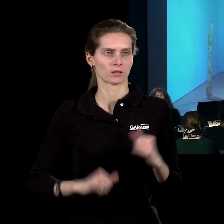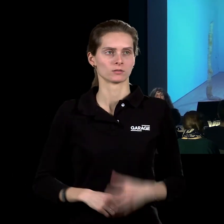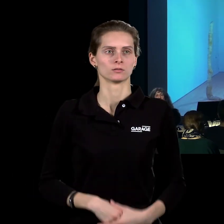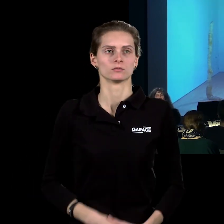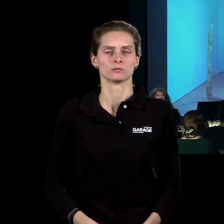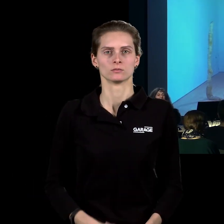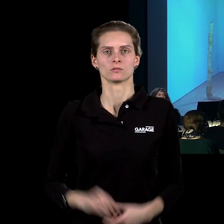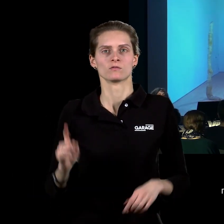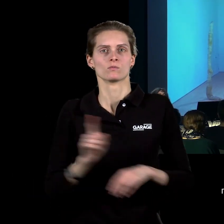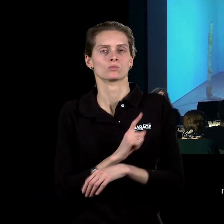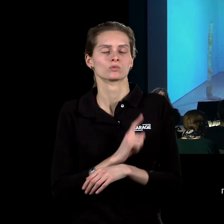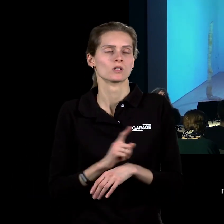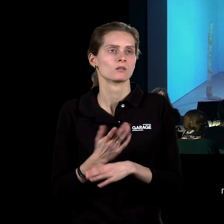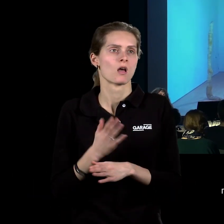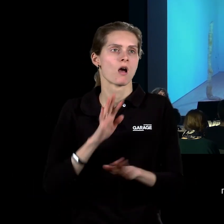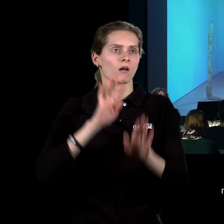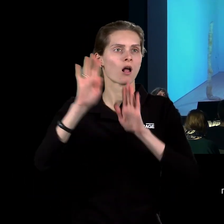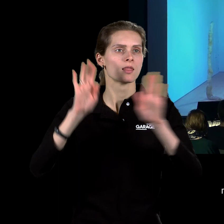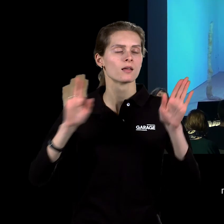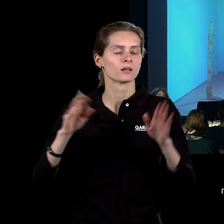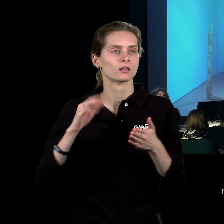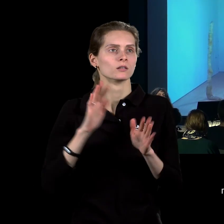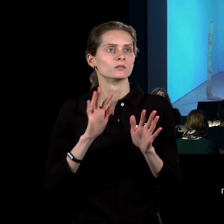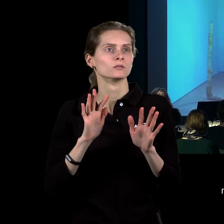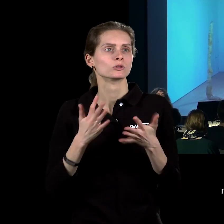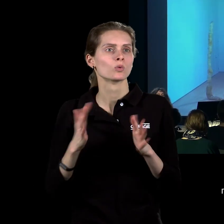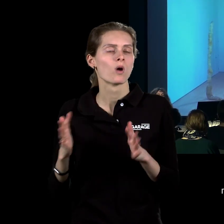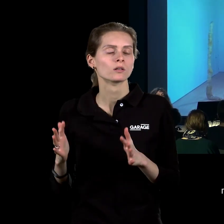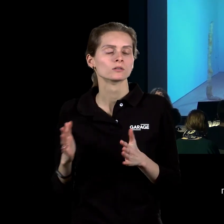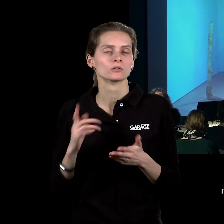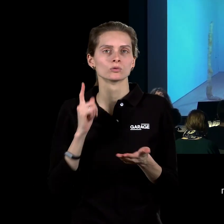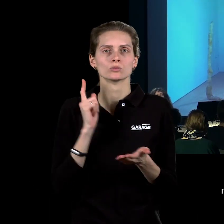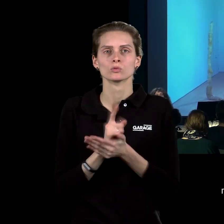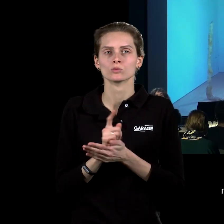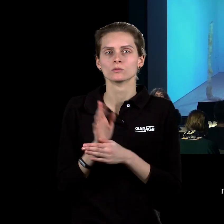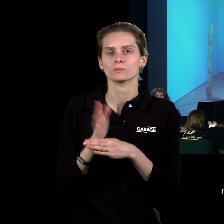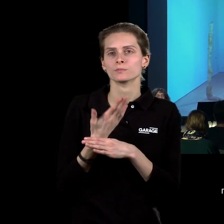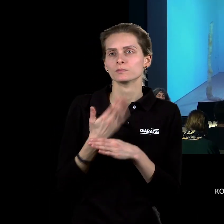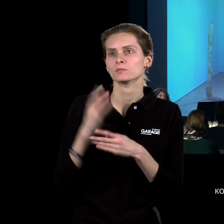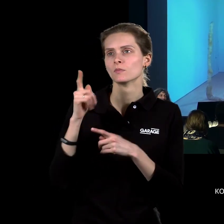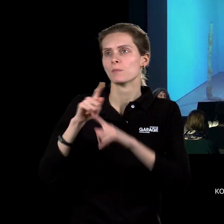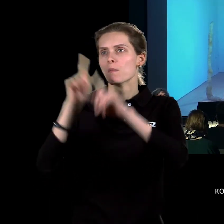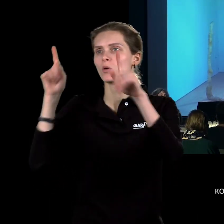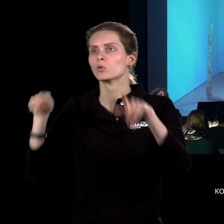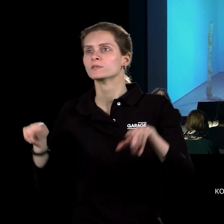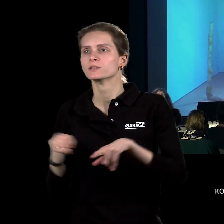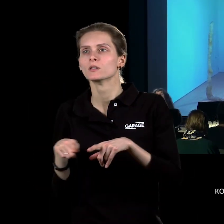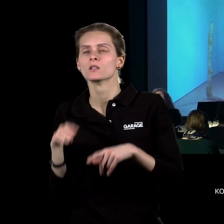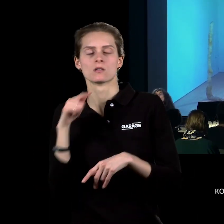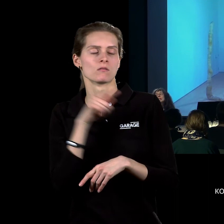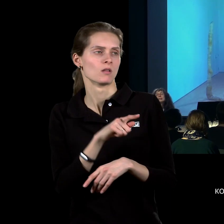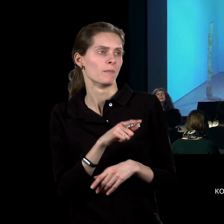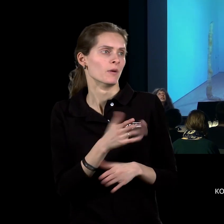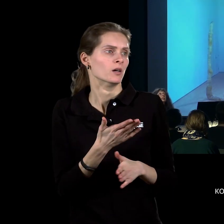присутствие в музейной или в галерейной ситуации, где ты должен это выставочное пространство разделять не просто с произведениями, да, там, которые стоят